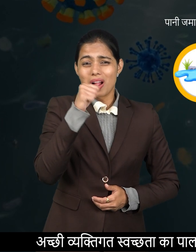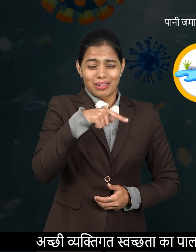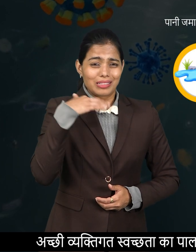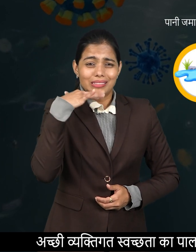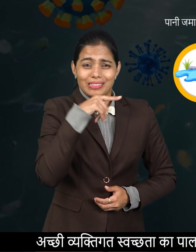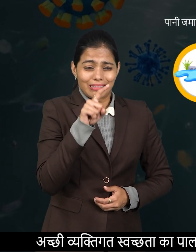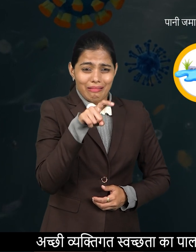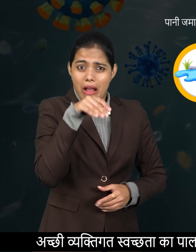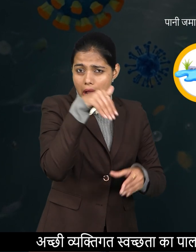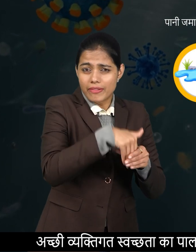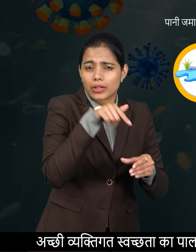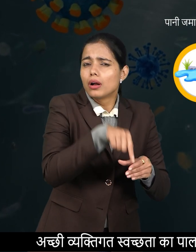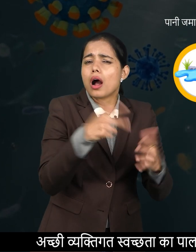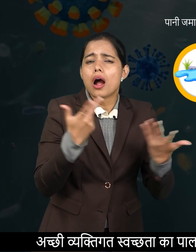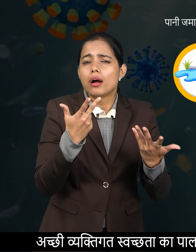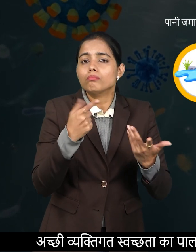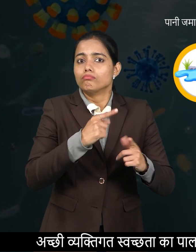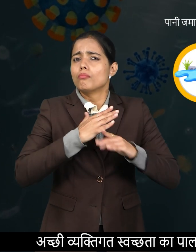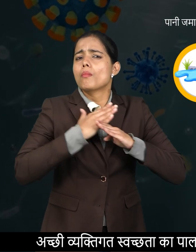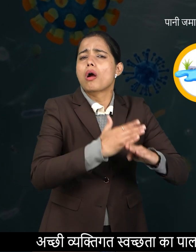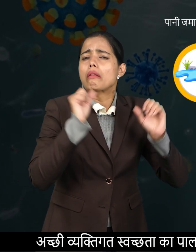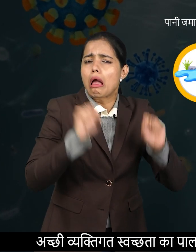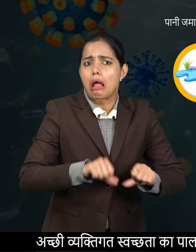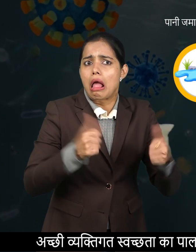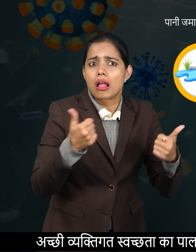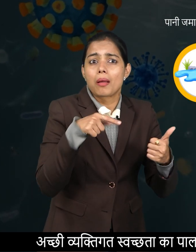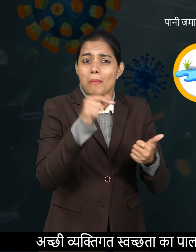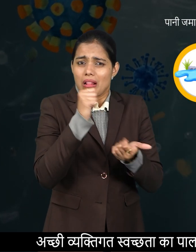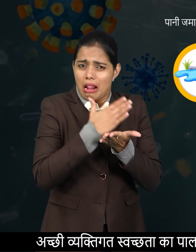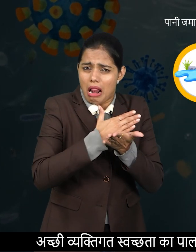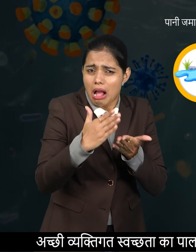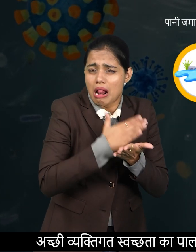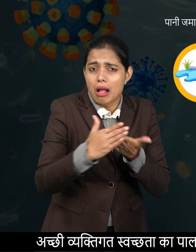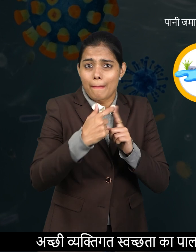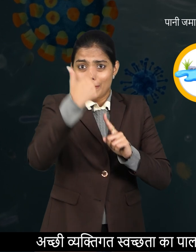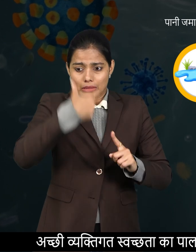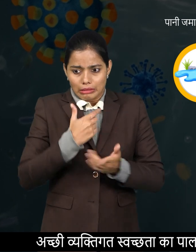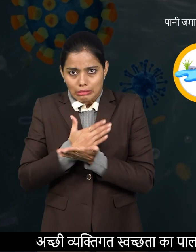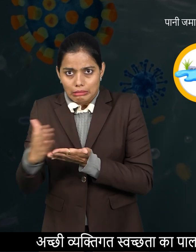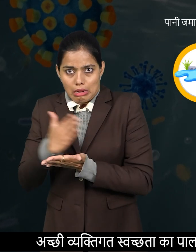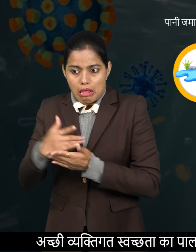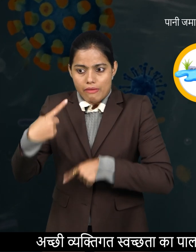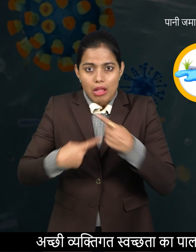अच्छी व्यक्तिगत स्वच्छता का पालन करके जलजनित बीमारियों से बचाव किया जा सकता है।